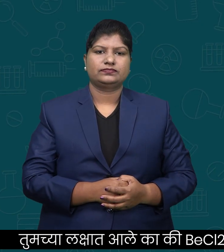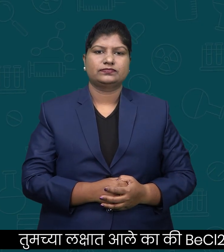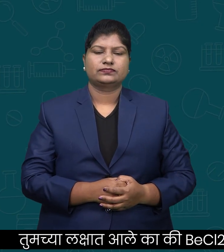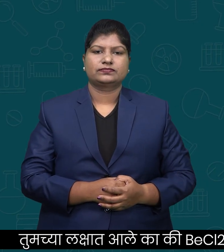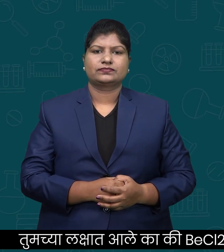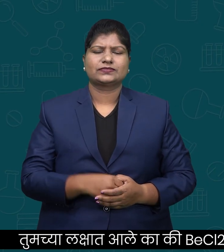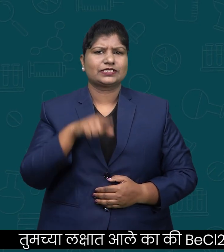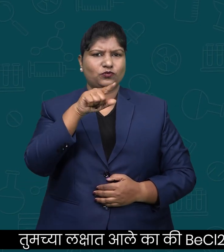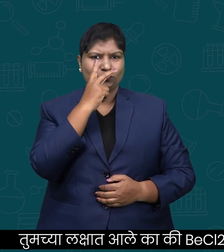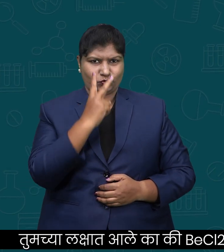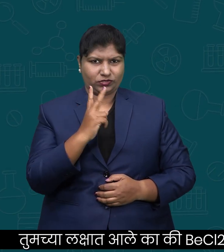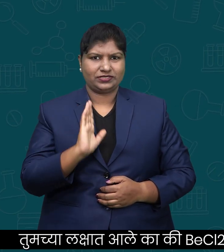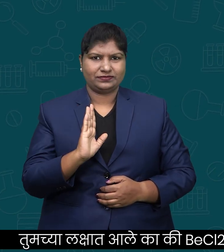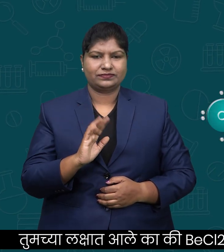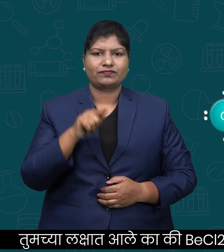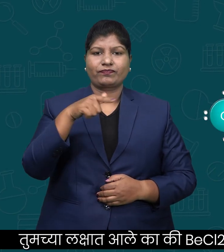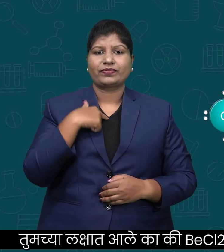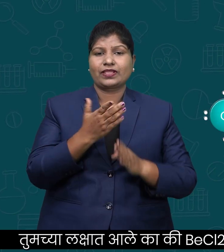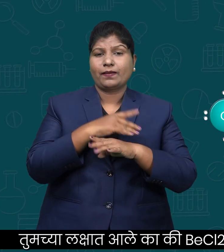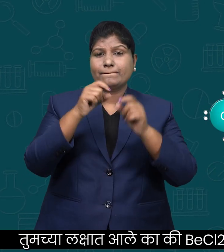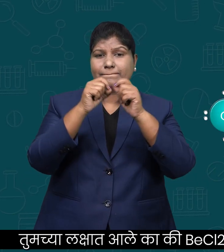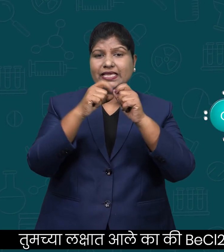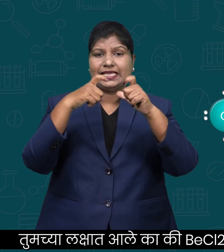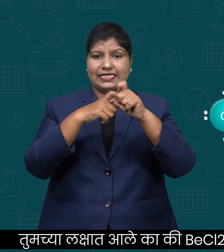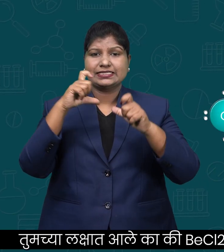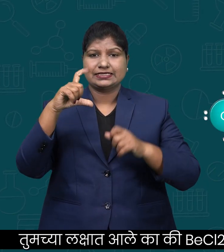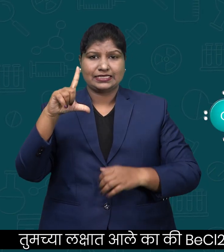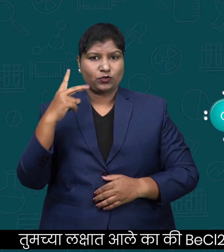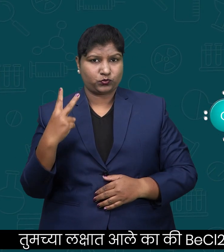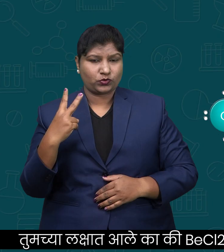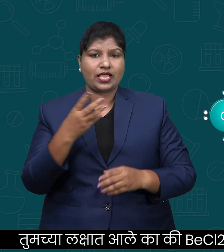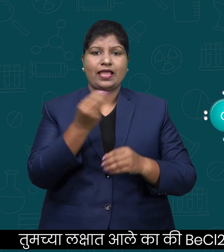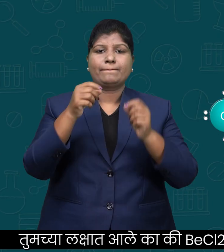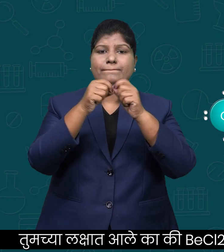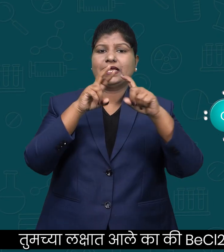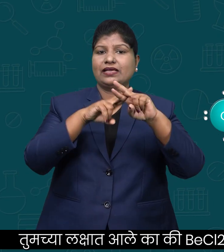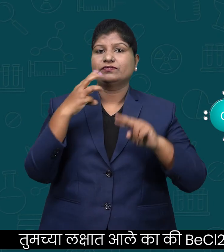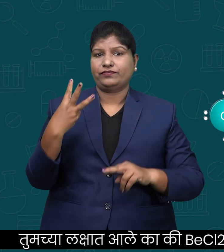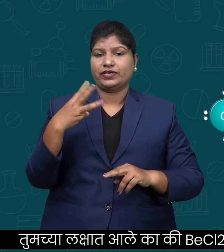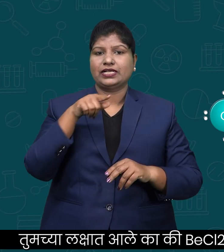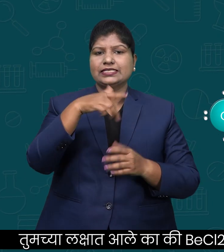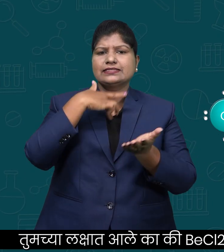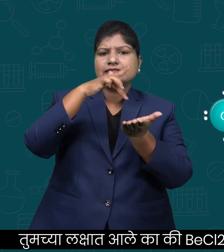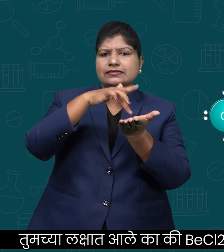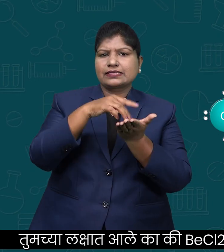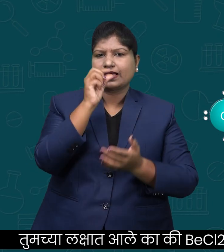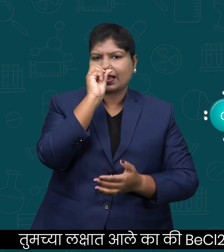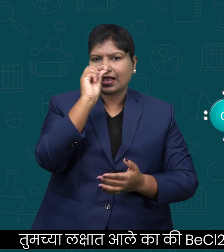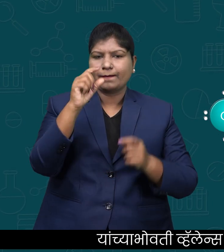तुमच्या लक्षात आले का की BeCl2 आणि BF3 मध्ये मध्यवर्ती अणू Be आणि B